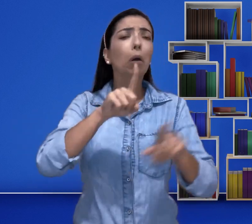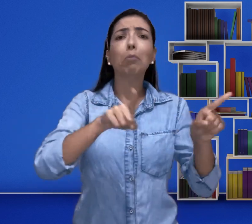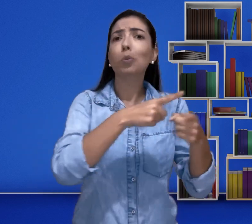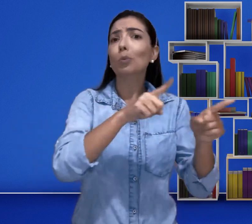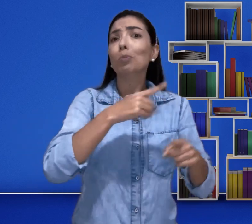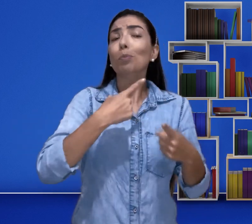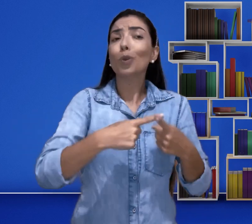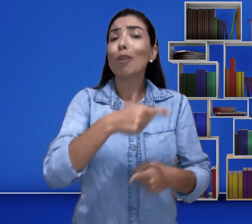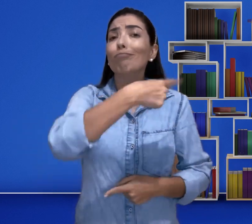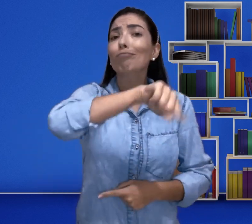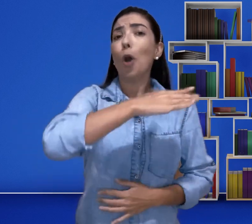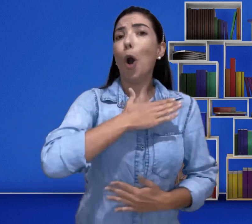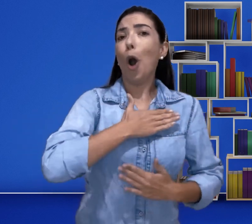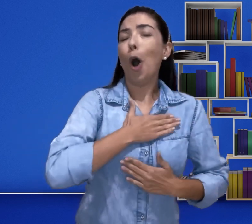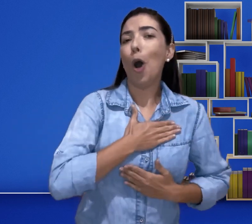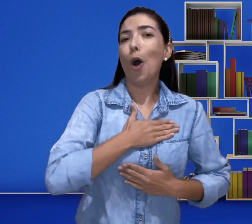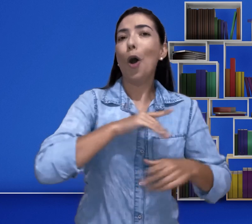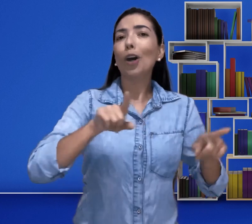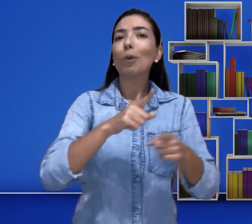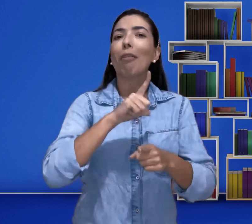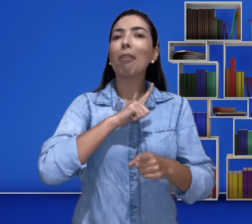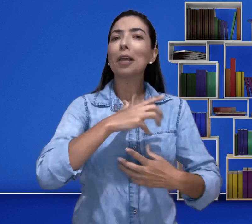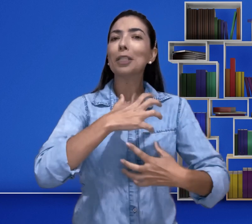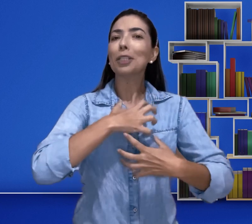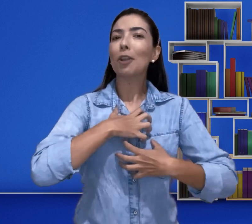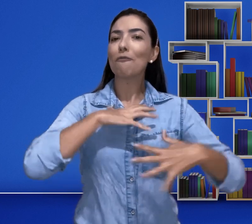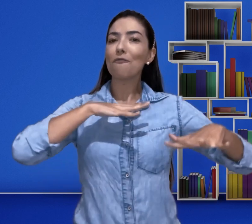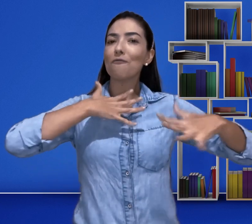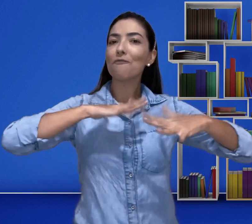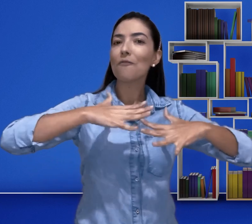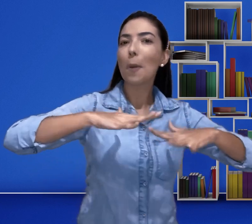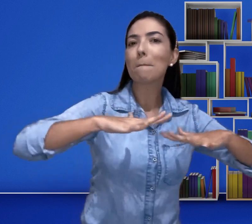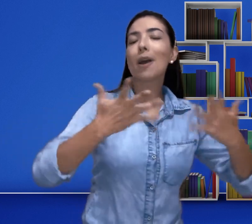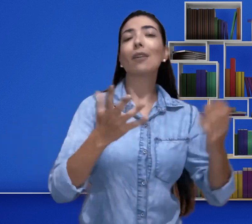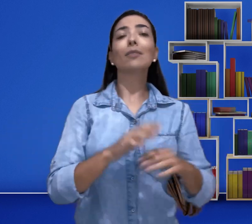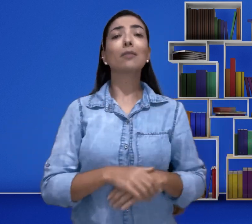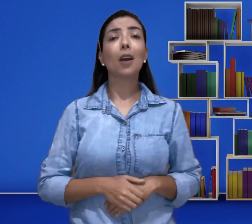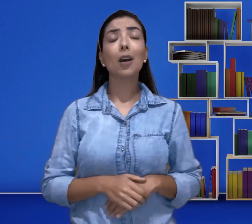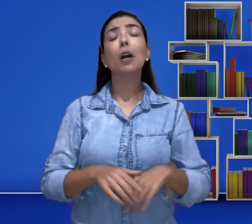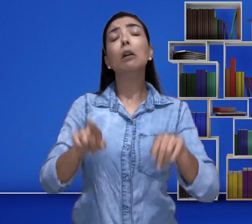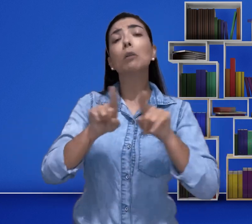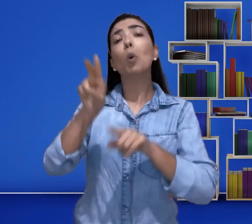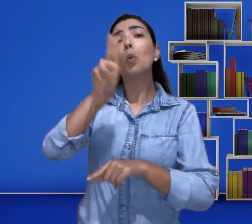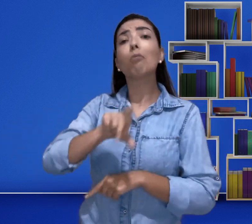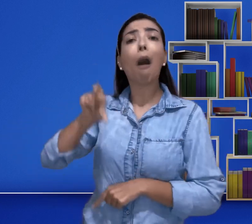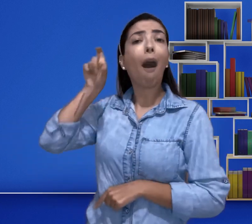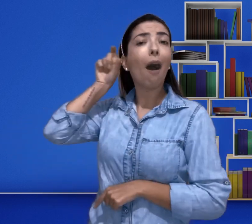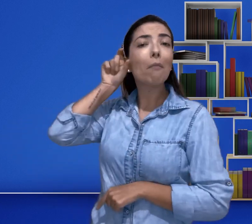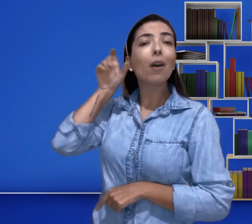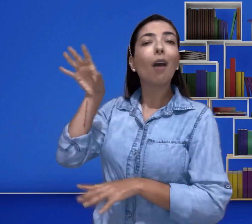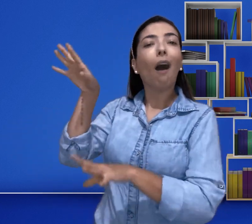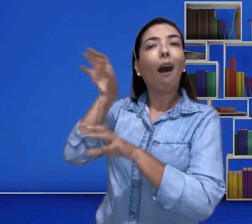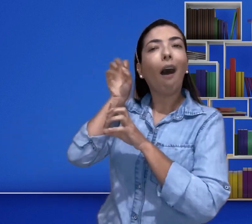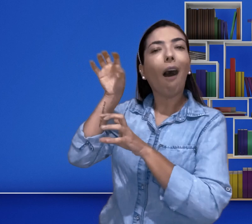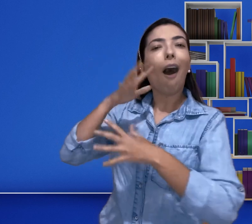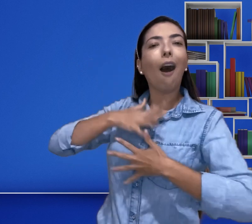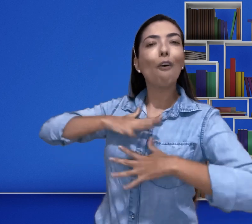faz parte da cultura surda. Porque sentem a vibração, alguns usam o aparelho e conseguem ouvir um